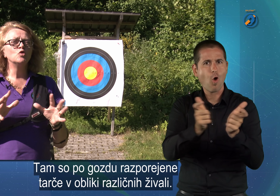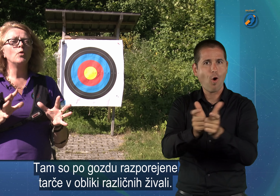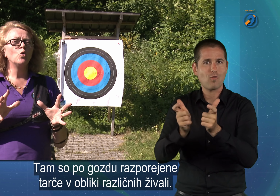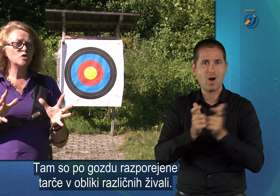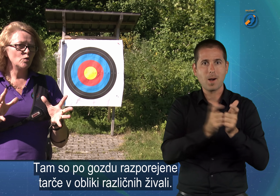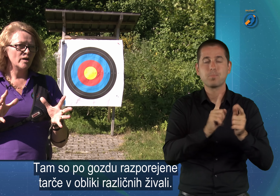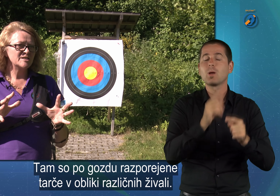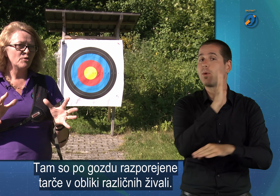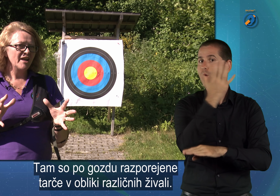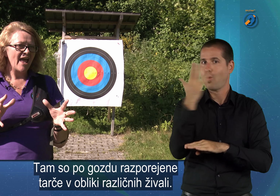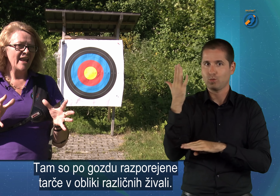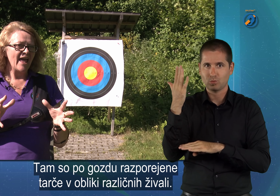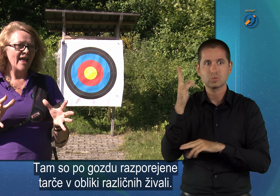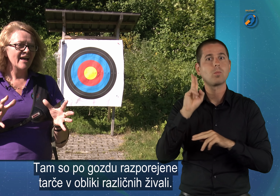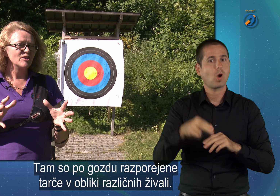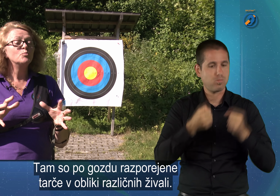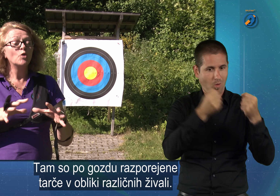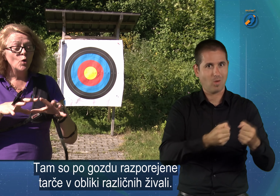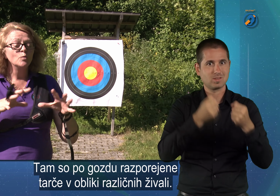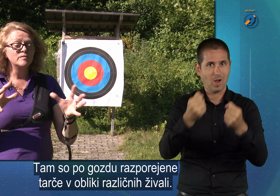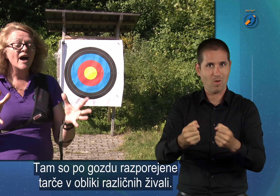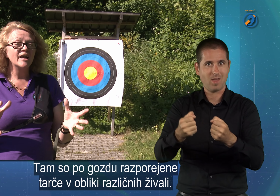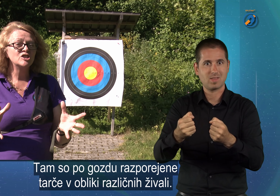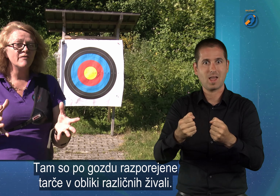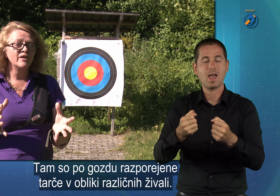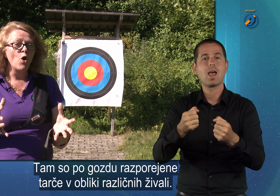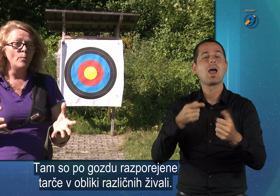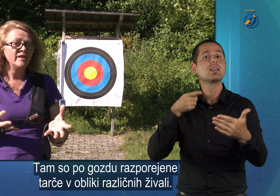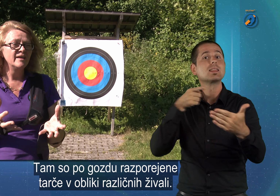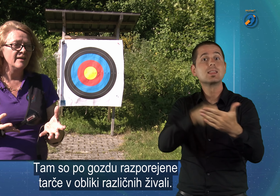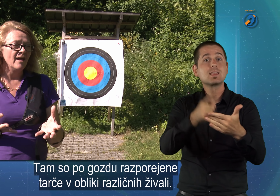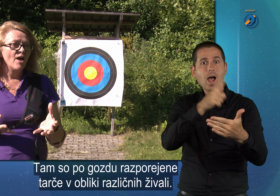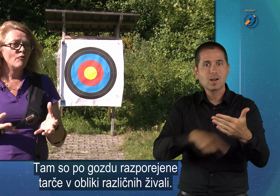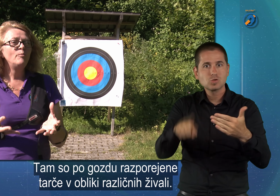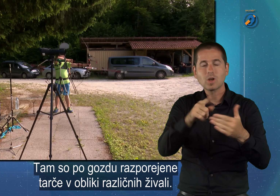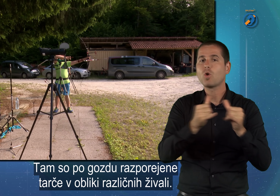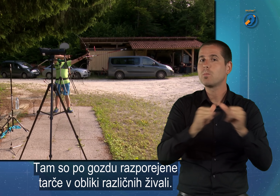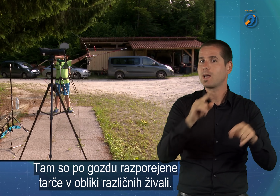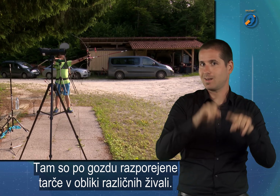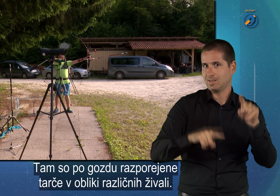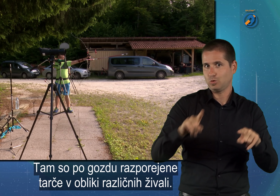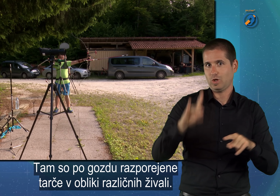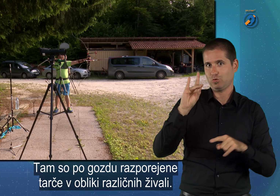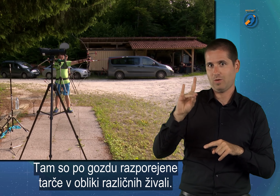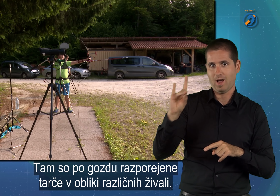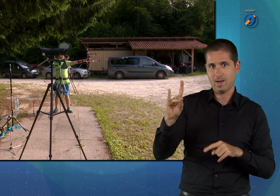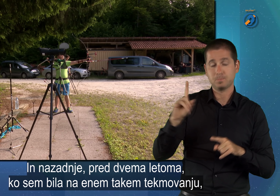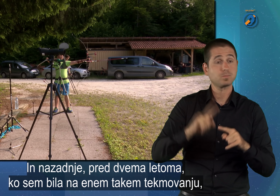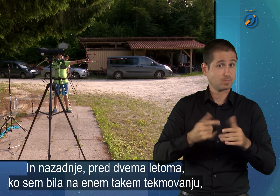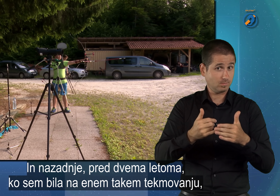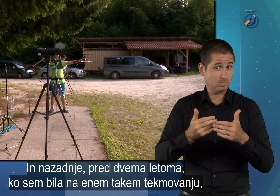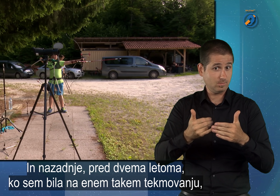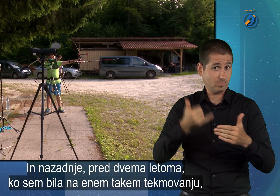Tam so tudi po gozdu razporejene prav tarče v obliki različnih živali. No